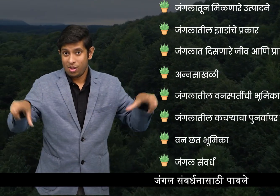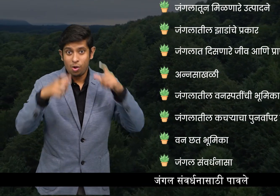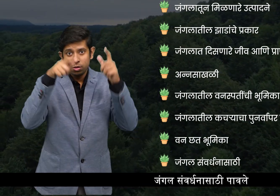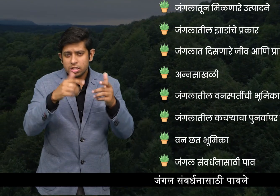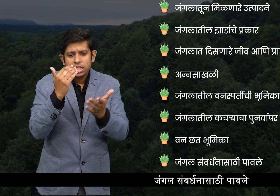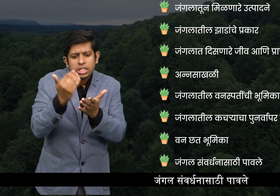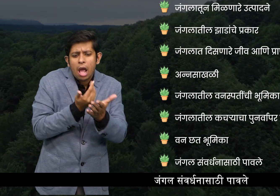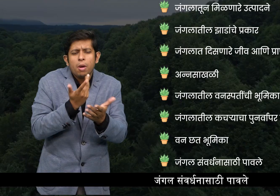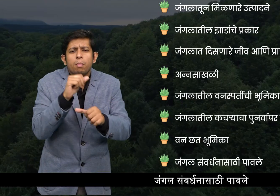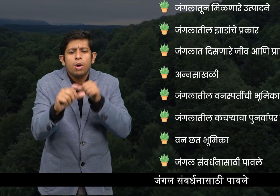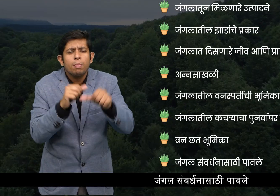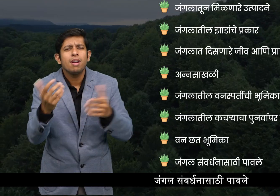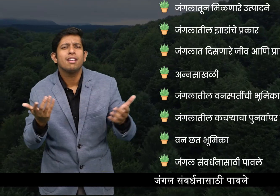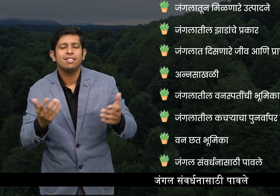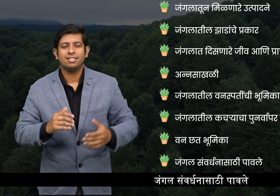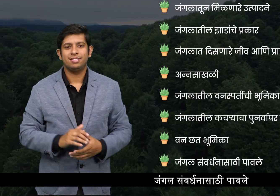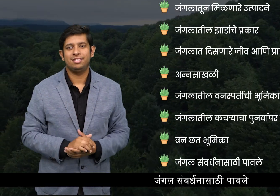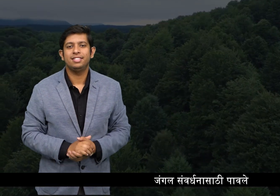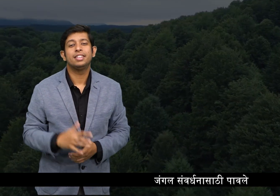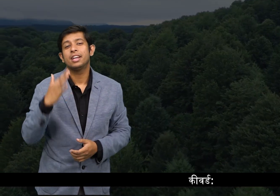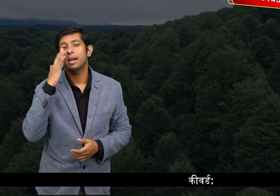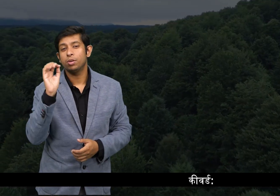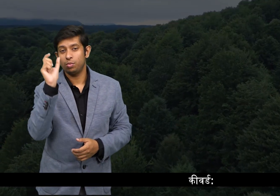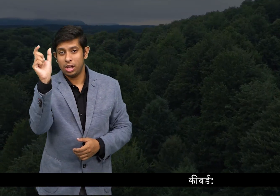जंगल संवर्धनासाठी पावले. कीवर्ड: